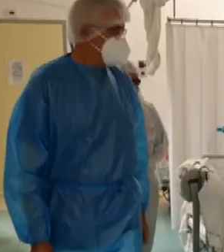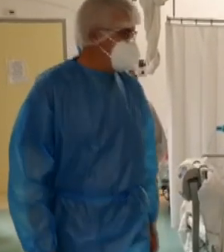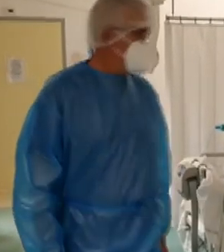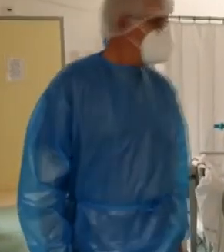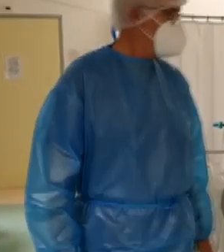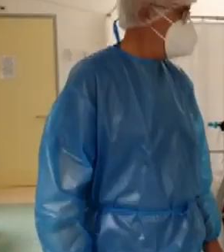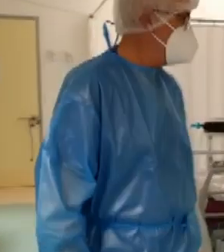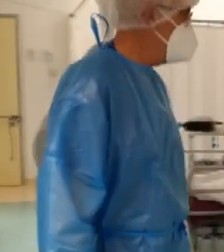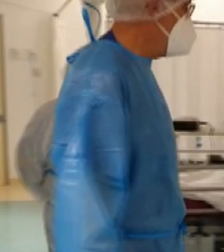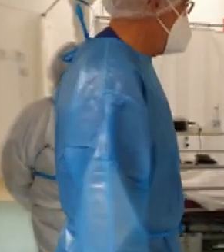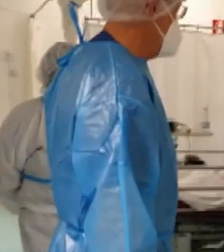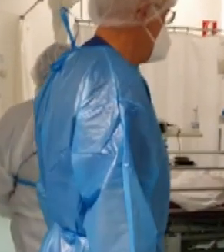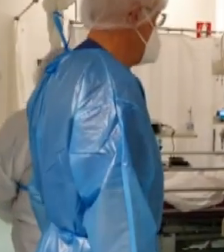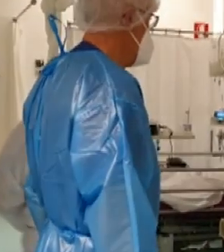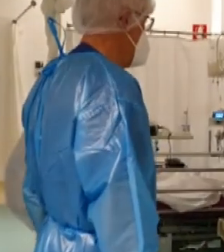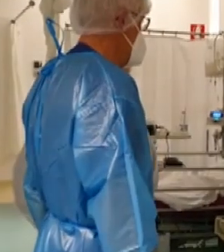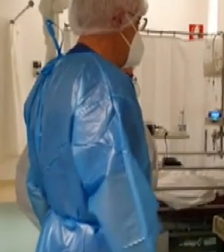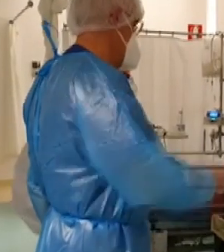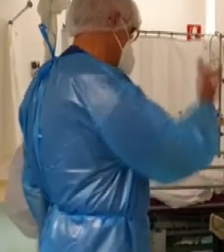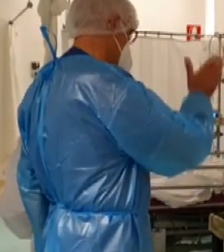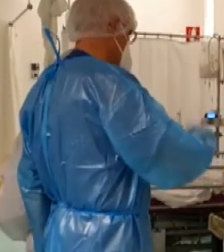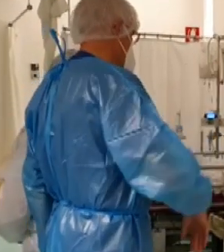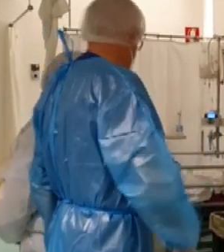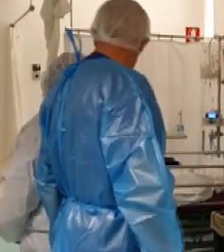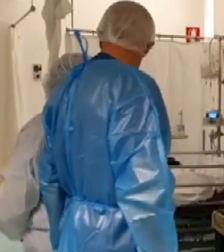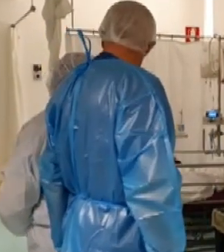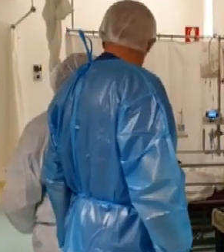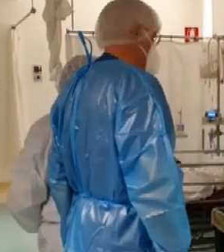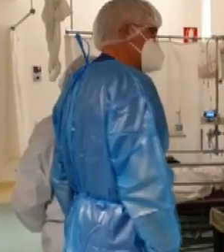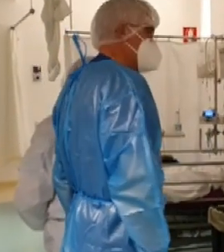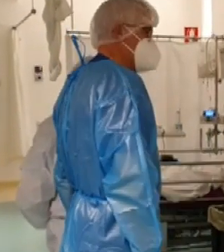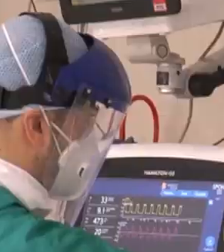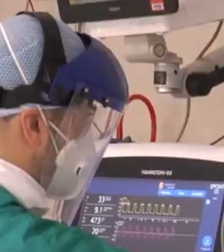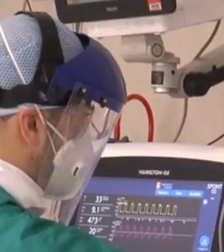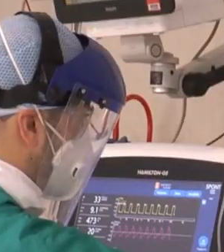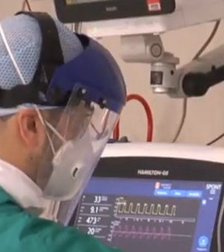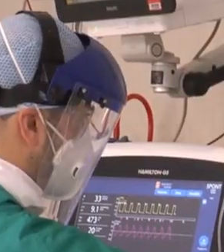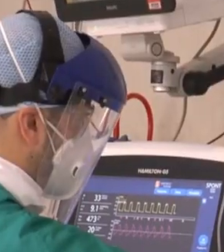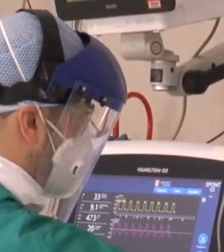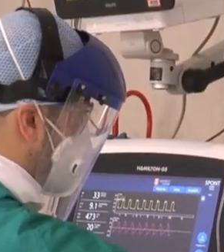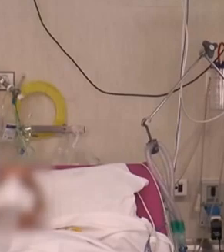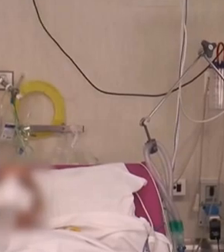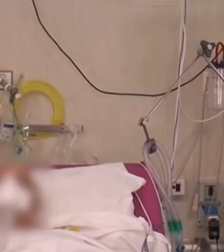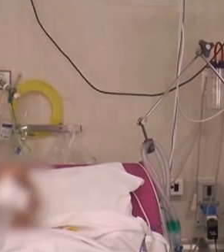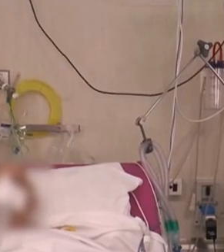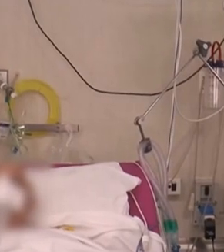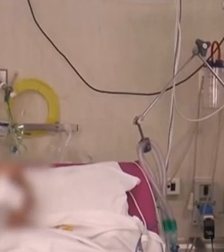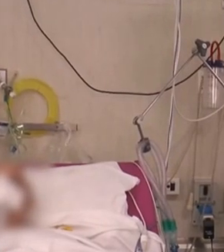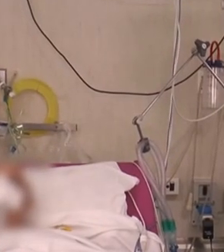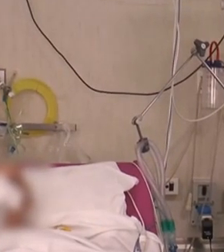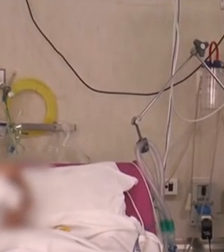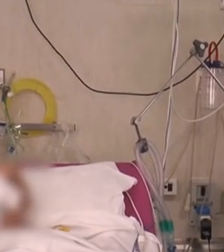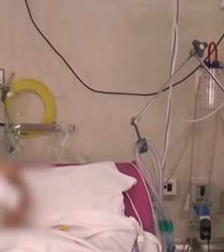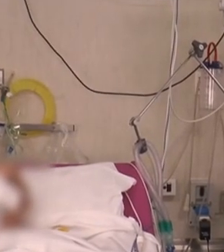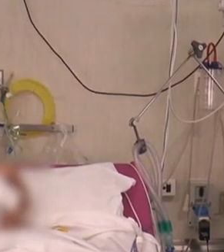più accettabile degli ultimi 2 giorni, il livello di allarme non verrà superato. Ovviamente c'è un'incidenza importante anche